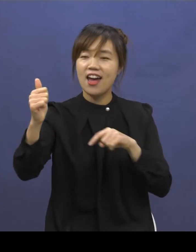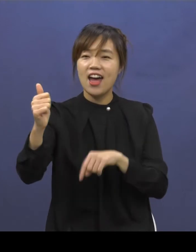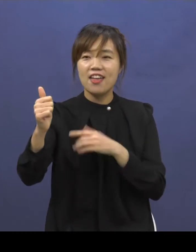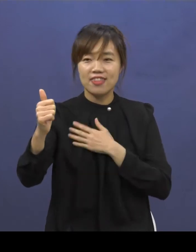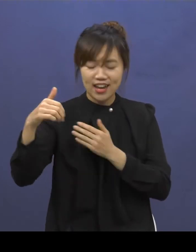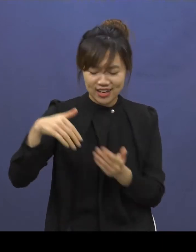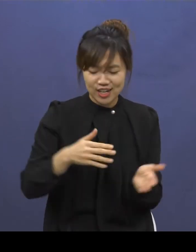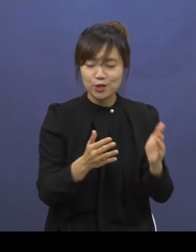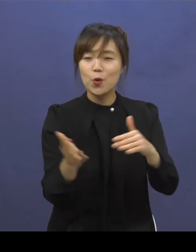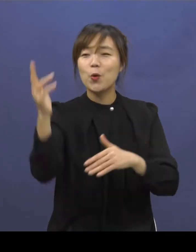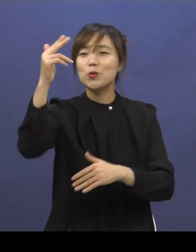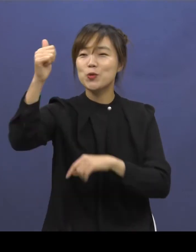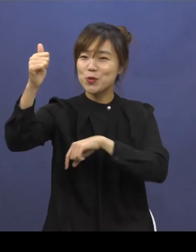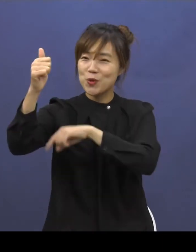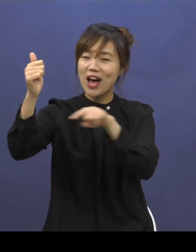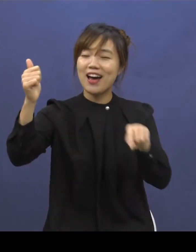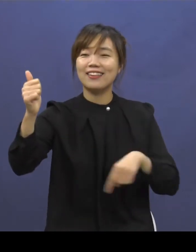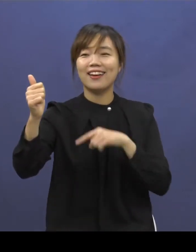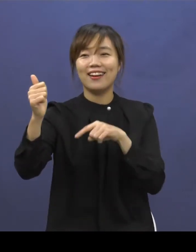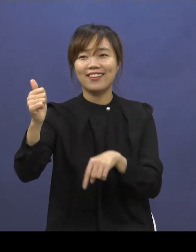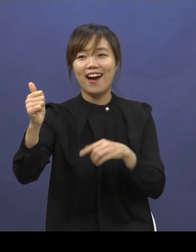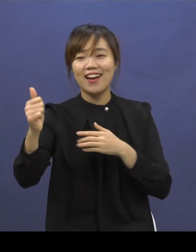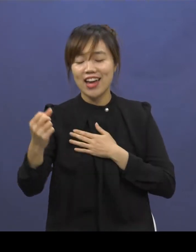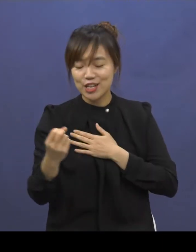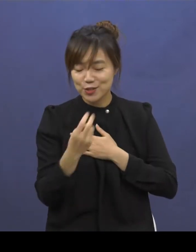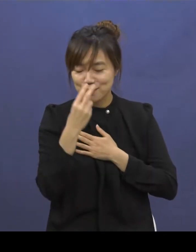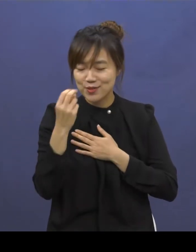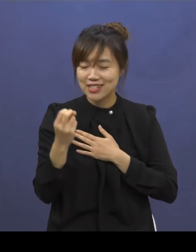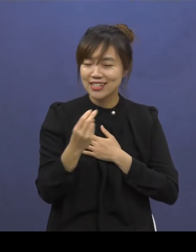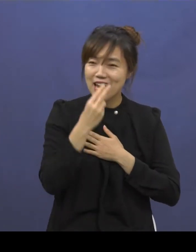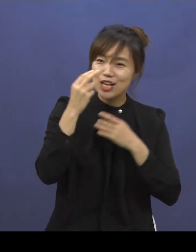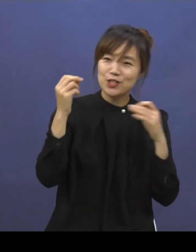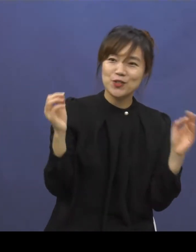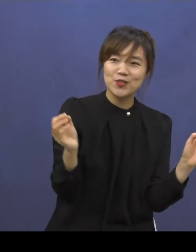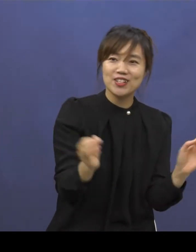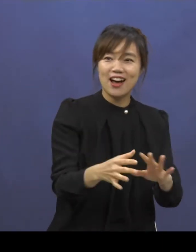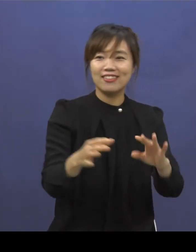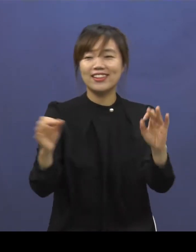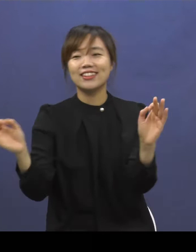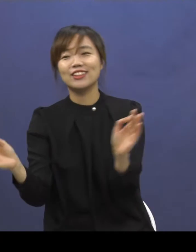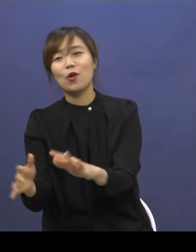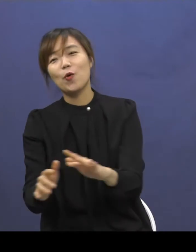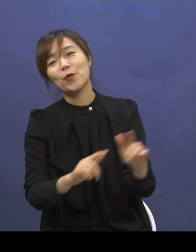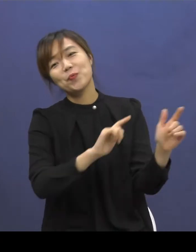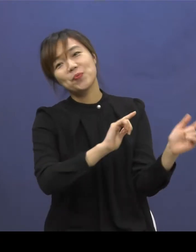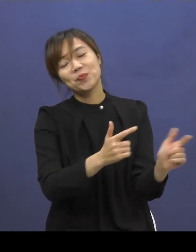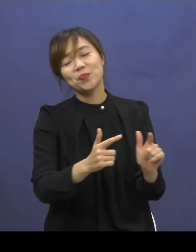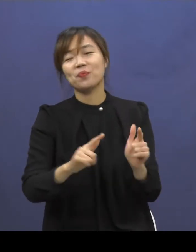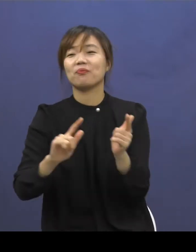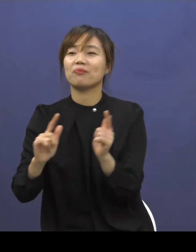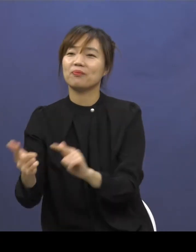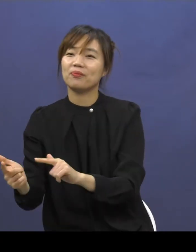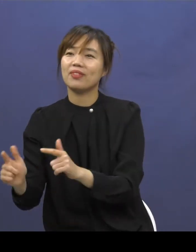내 기도 주 안에 나의 숨쉬는 순간들도